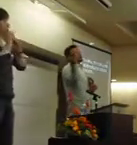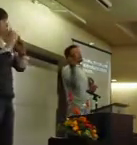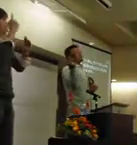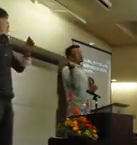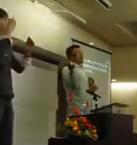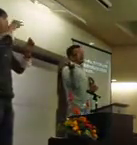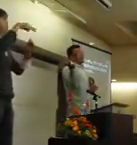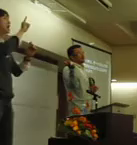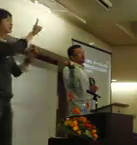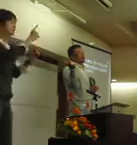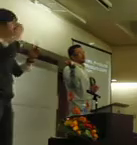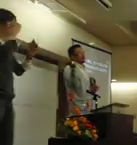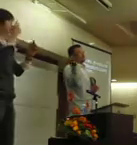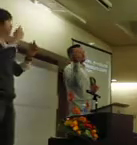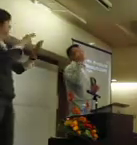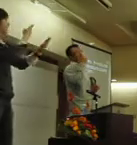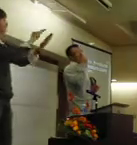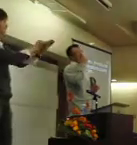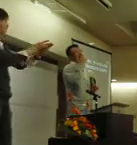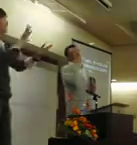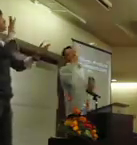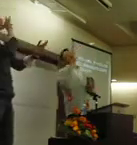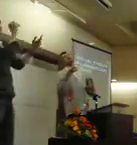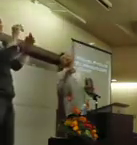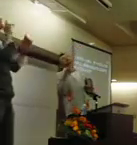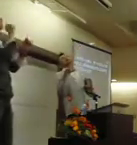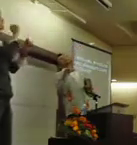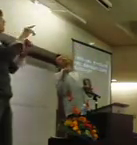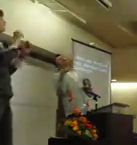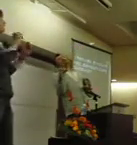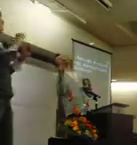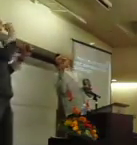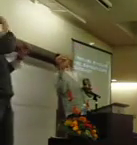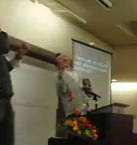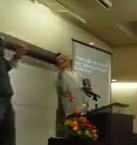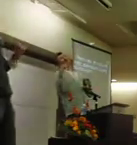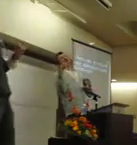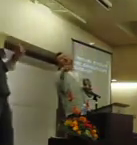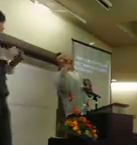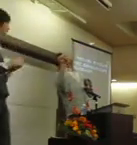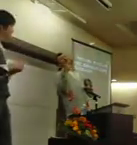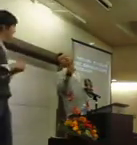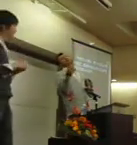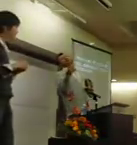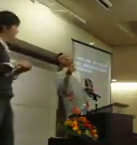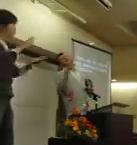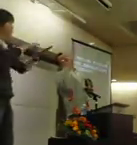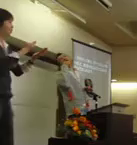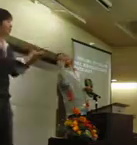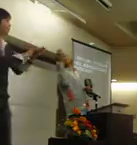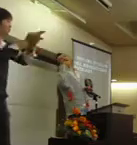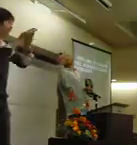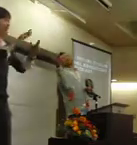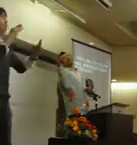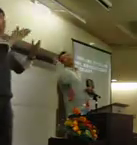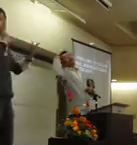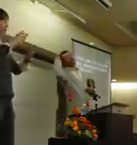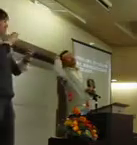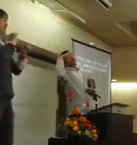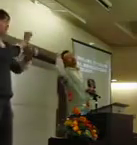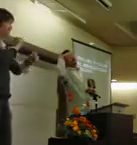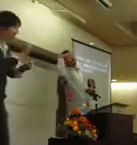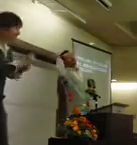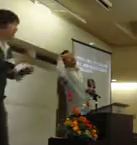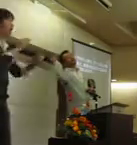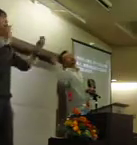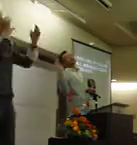痺を起こして喋れず寝たきり、自分でもご飯も食べれない、会話もできない、